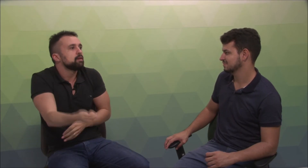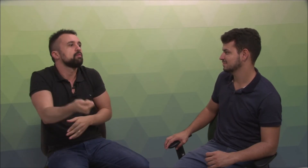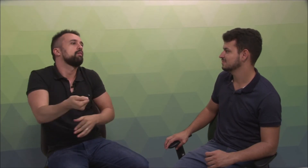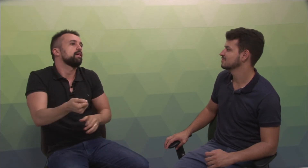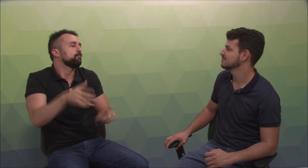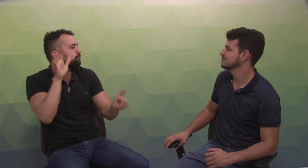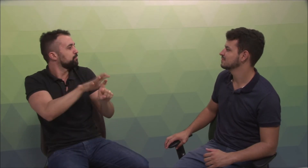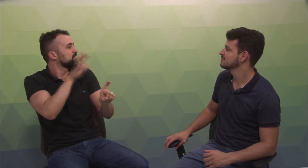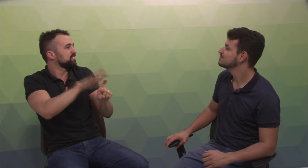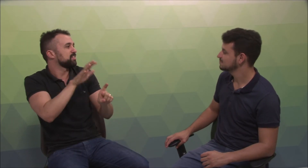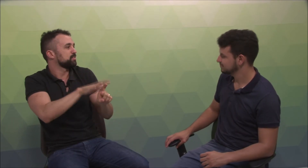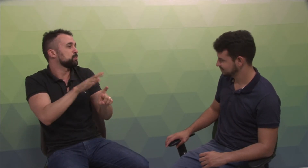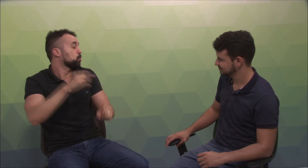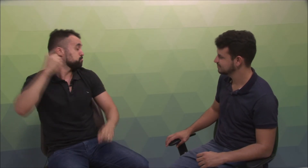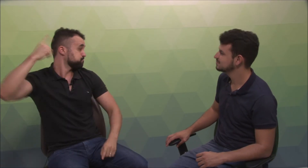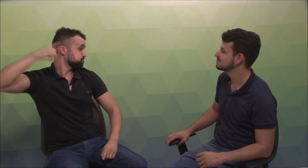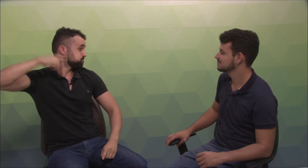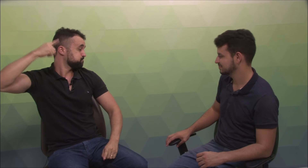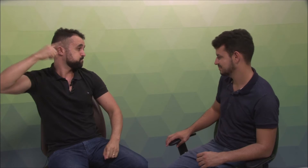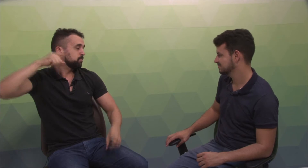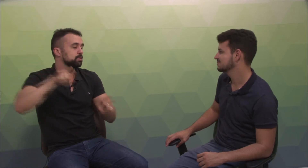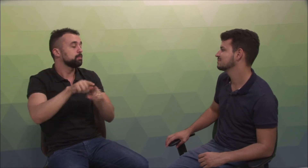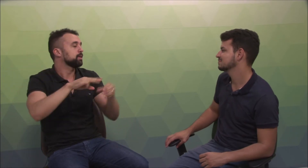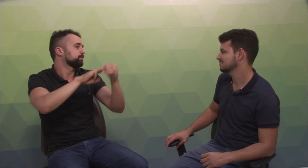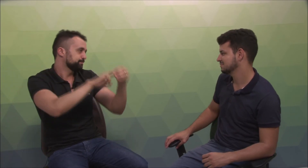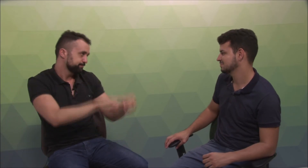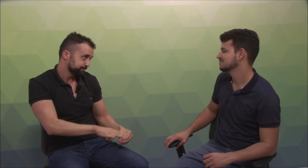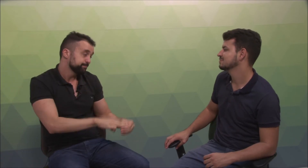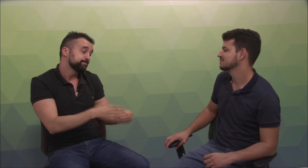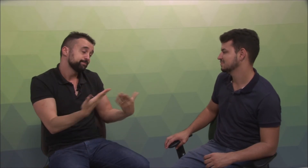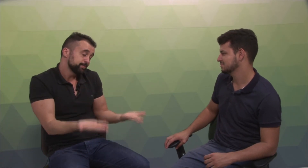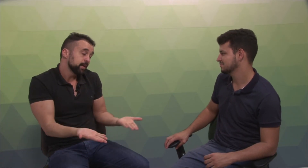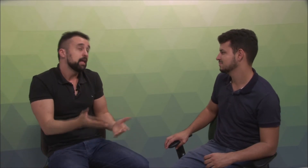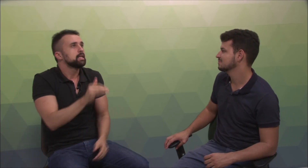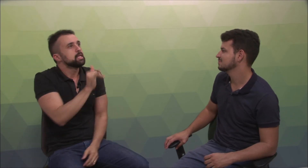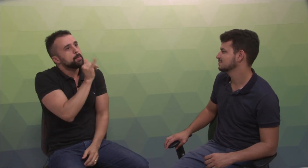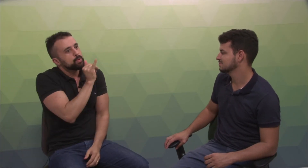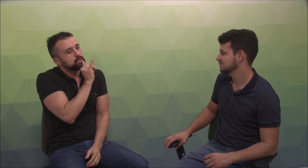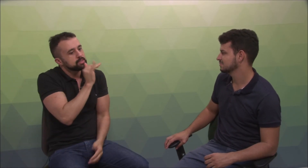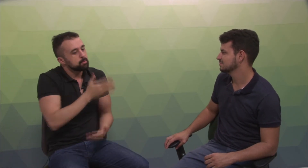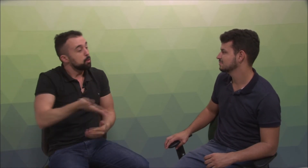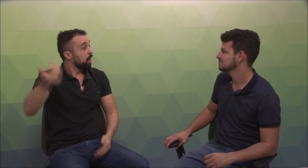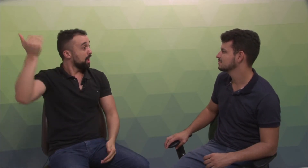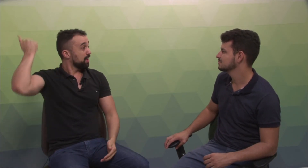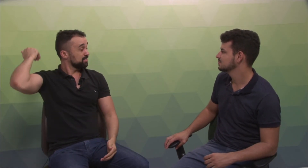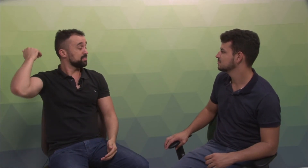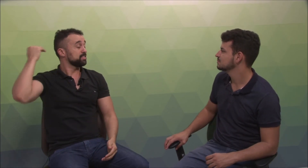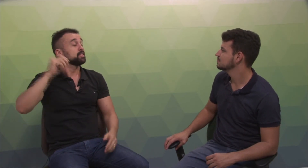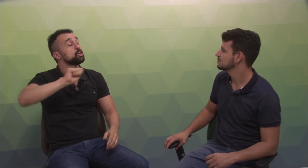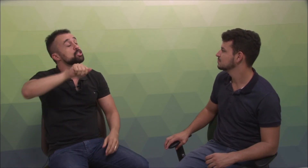de fato, alguns sinais sofreram influência do ouvintismo ou do